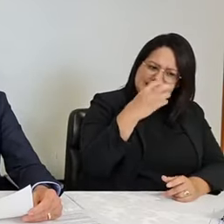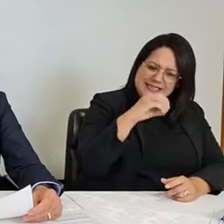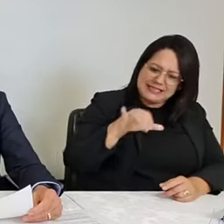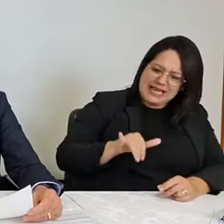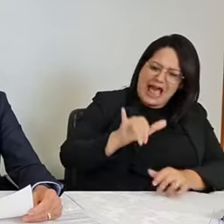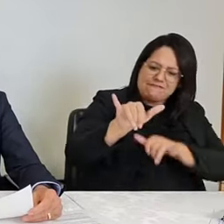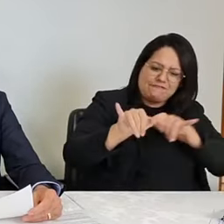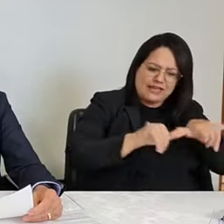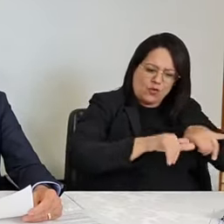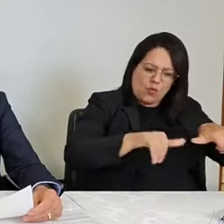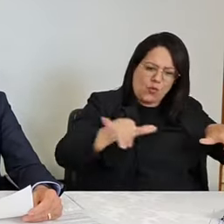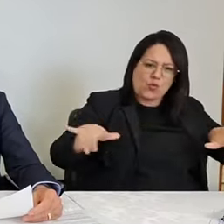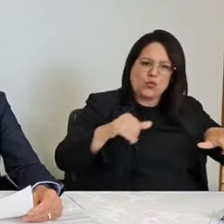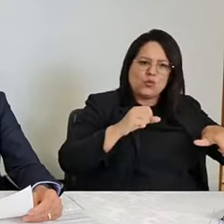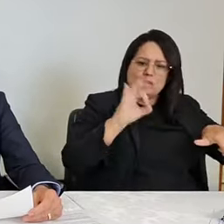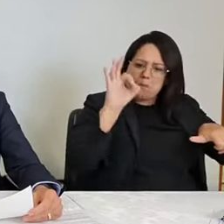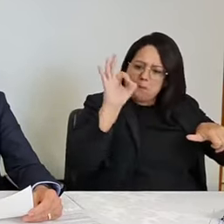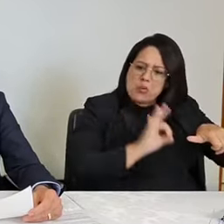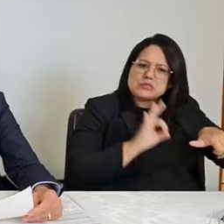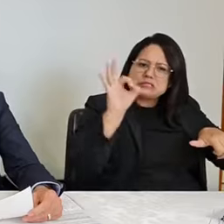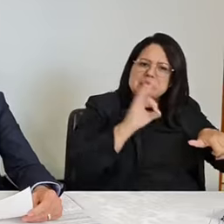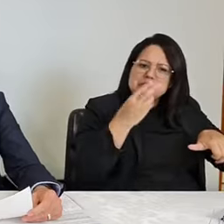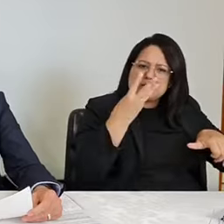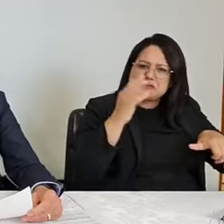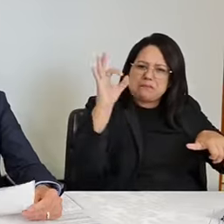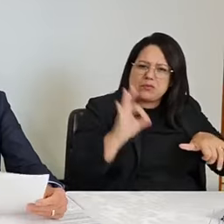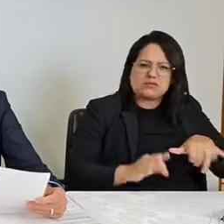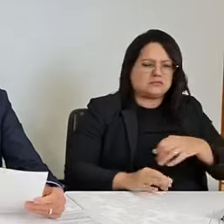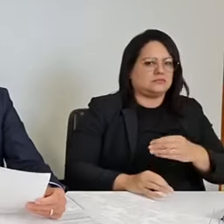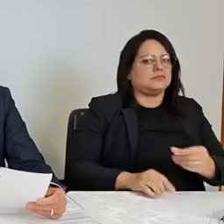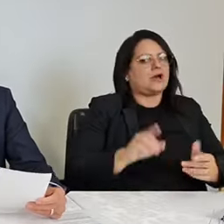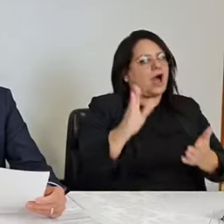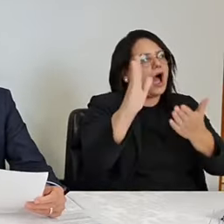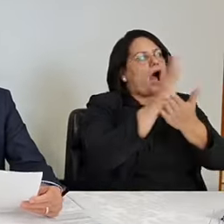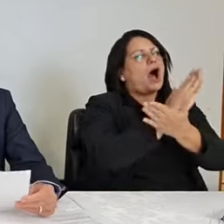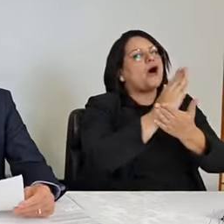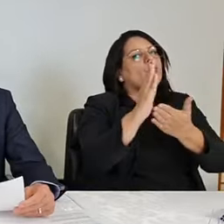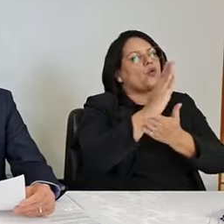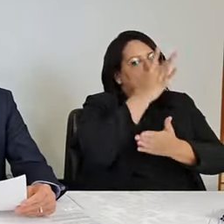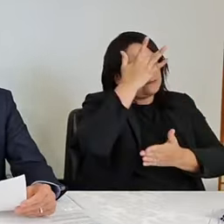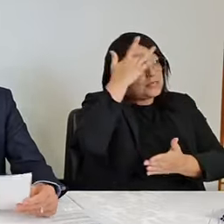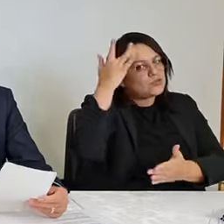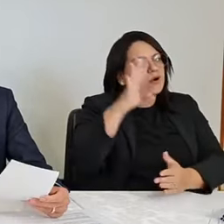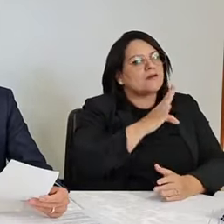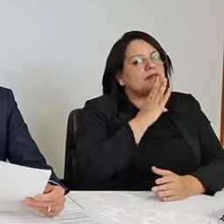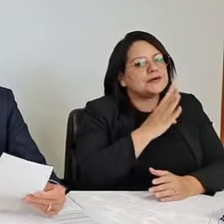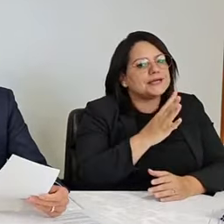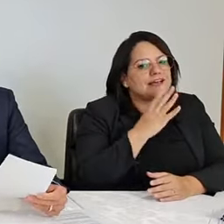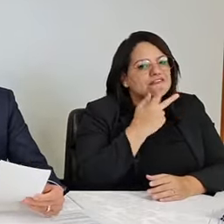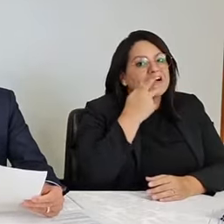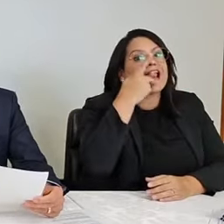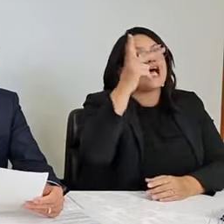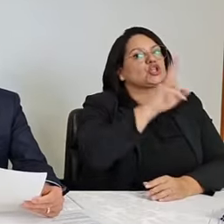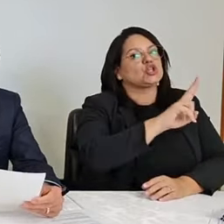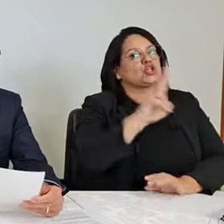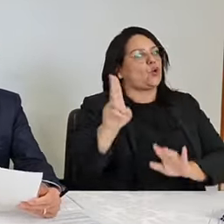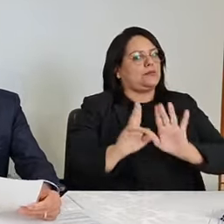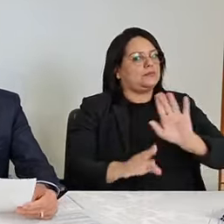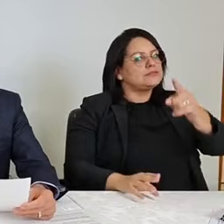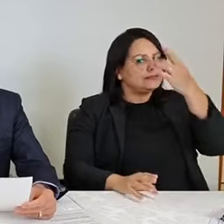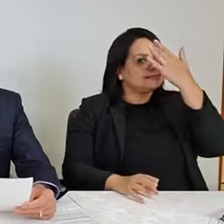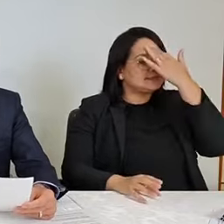quando... E pessoas, algumas pessoas que vocês conhecem. Você não vai revelar o nome dele por enquanto aqui, não é o caso, né?